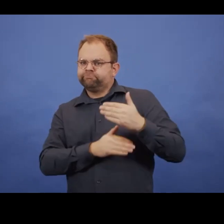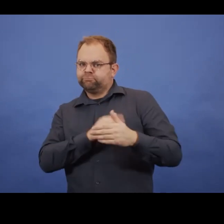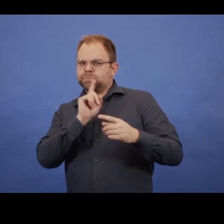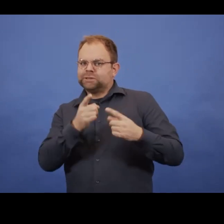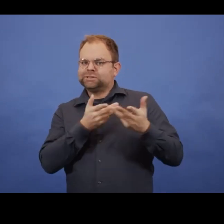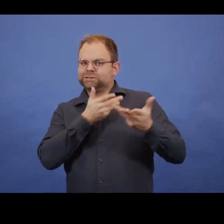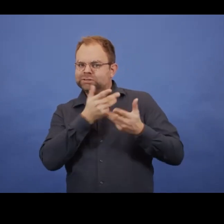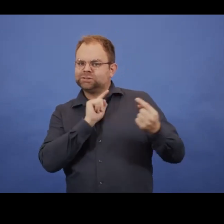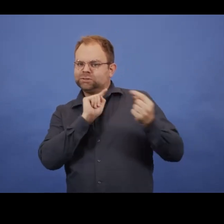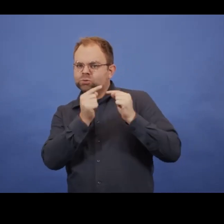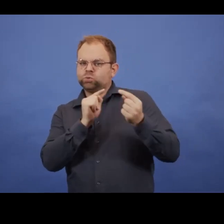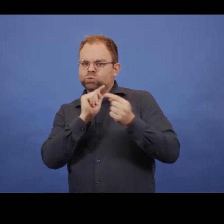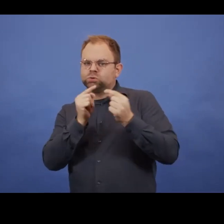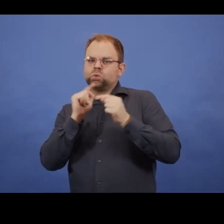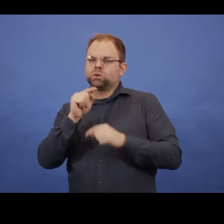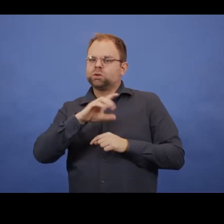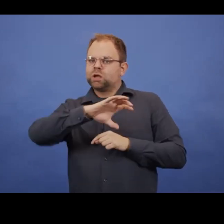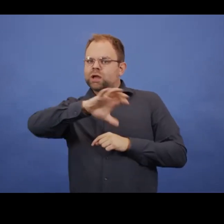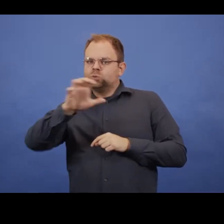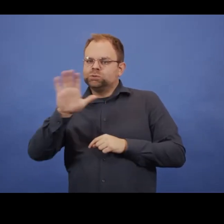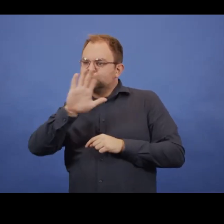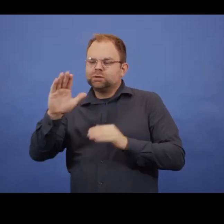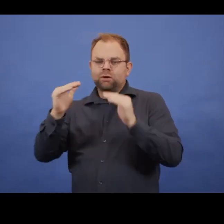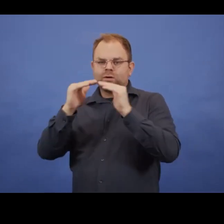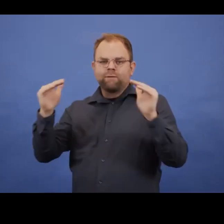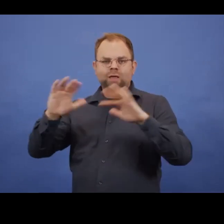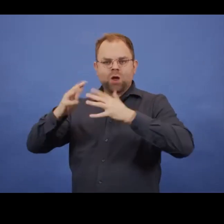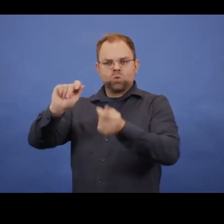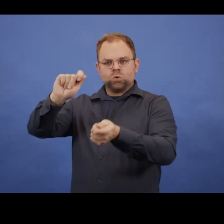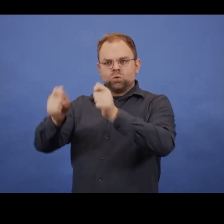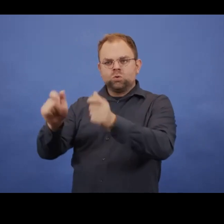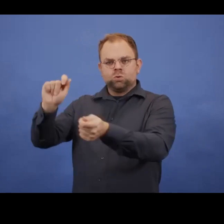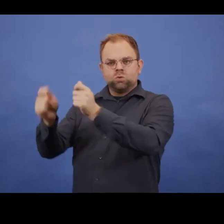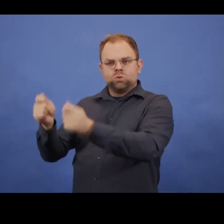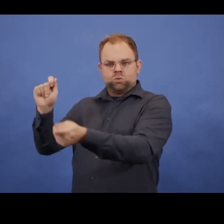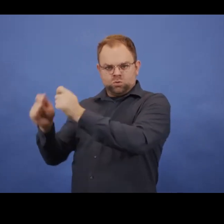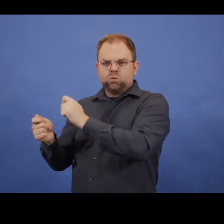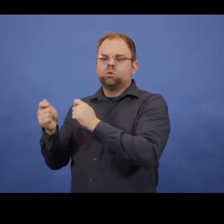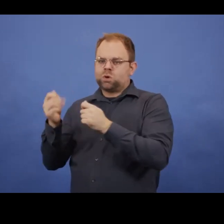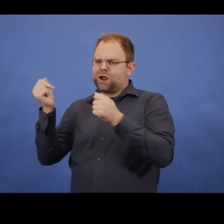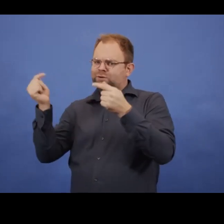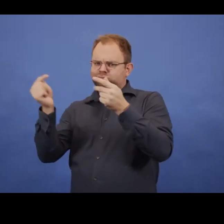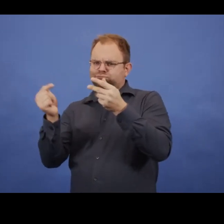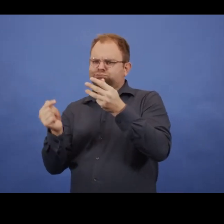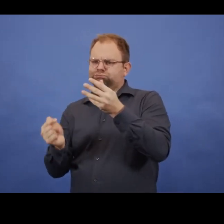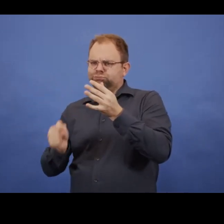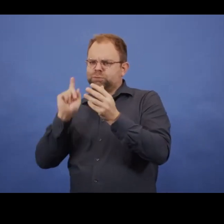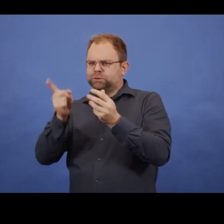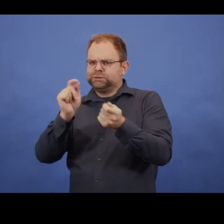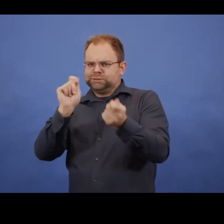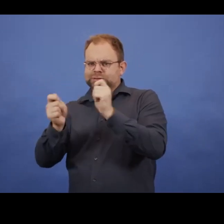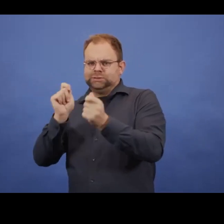muchos aspectos que tienen que ser debatidas. Pero esto es